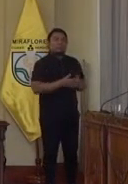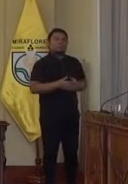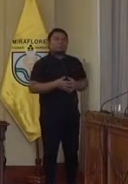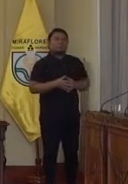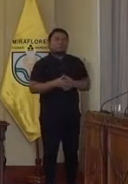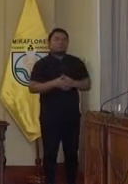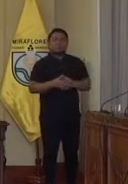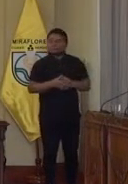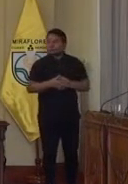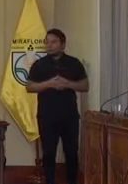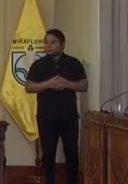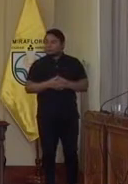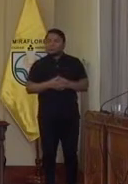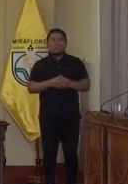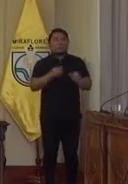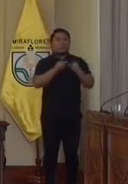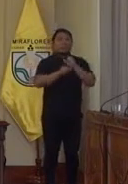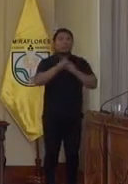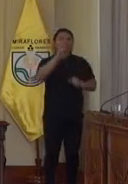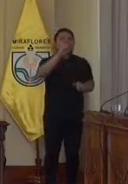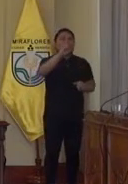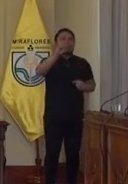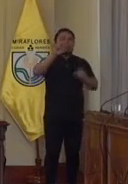secretaria general. Dictamen número